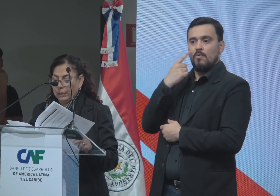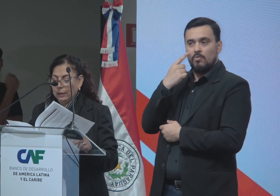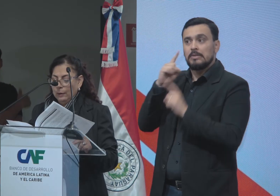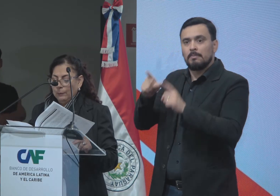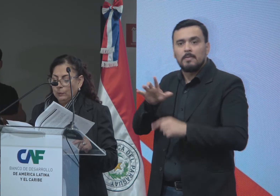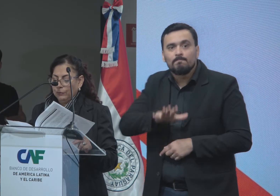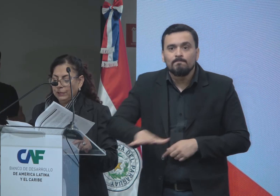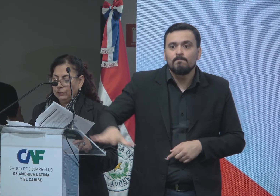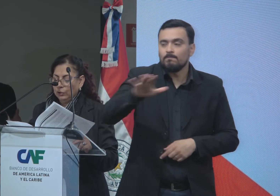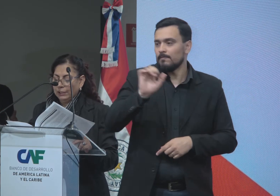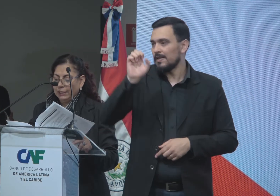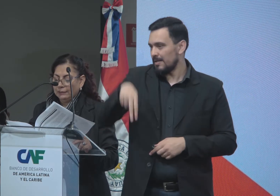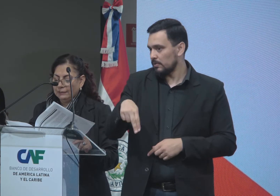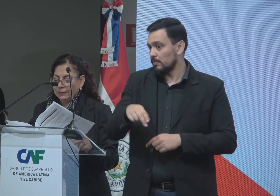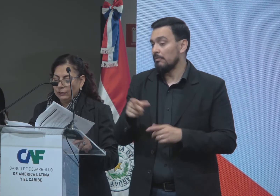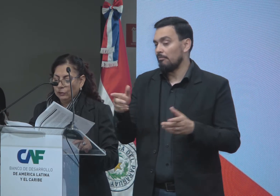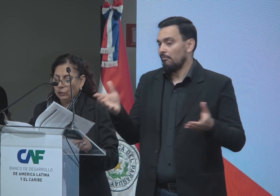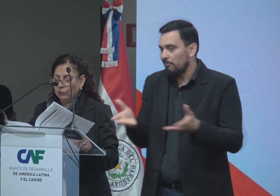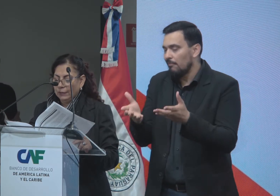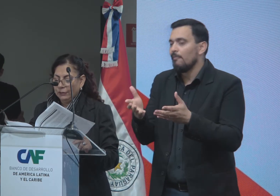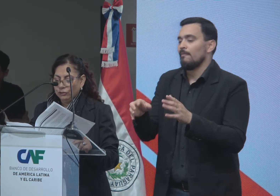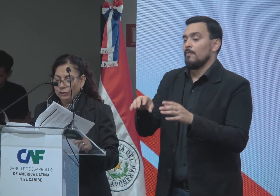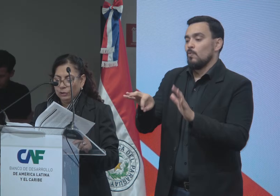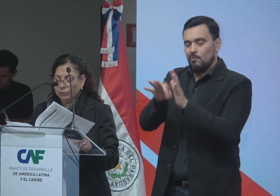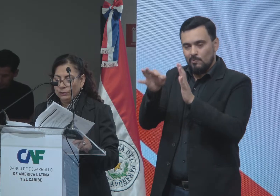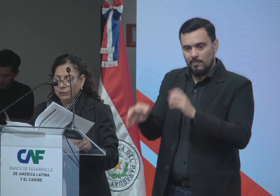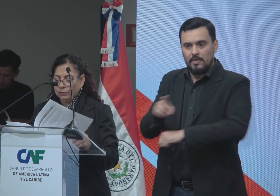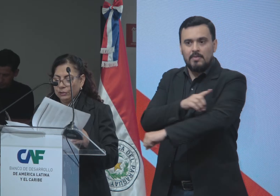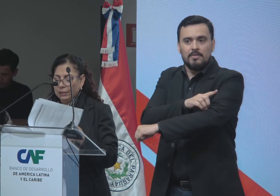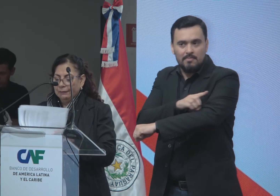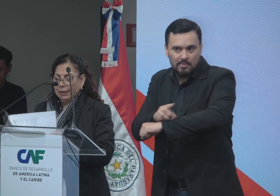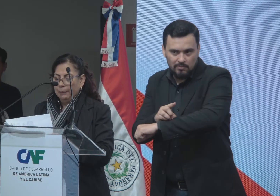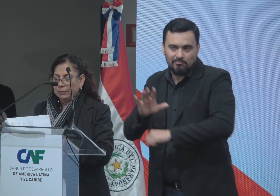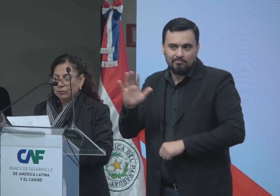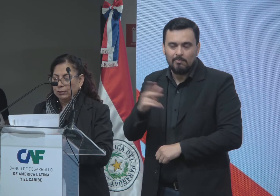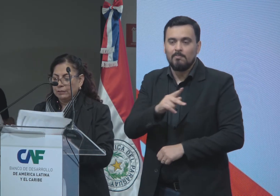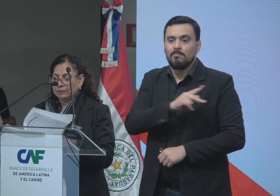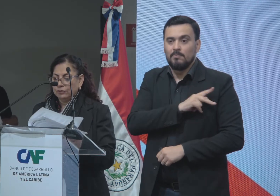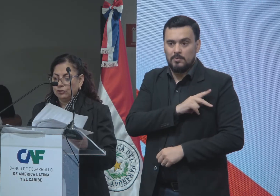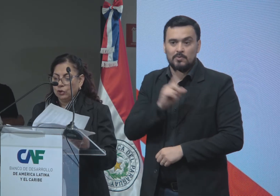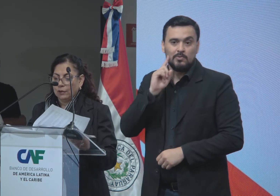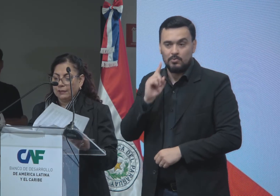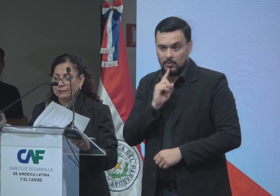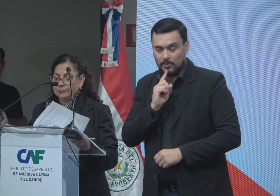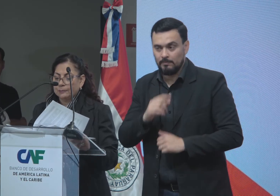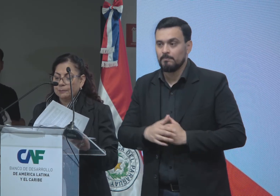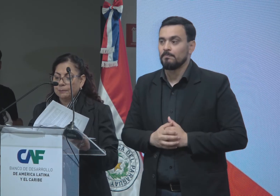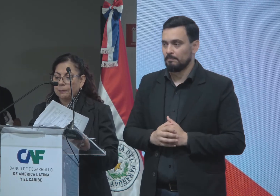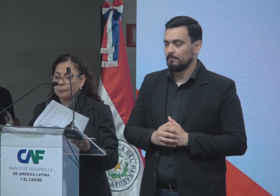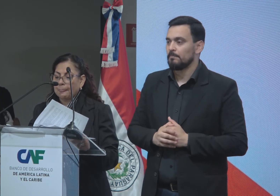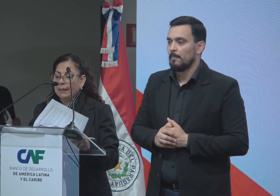zona, promoviendo y garantizando los derechos lingüísticos de las personas sordas.